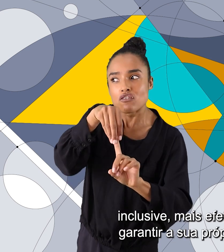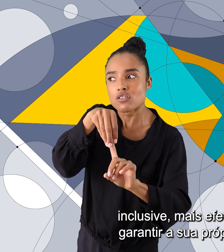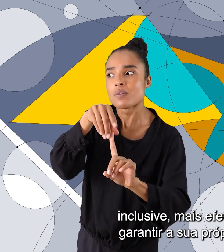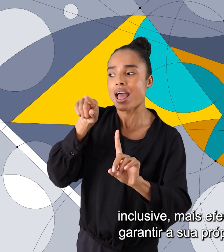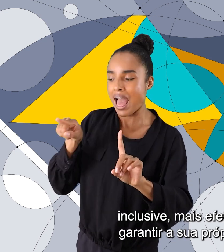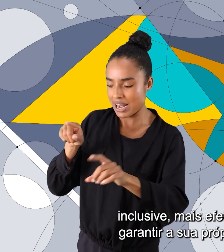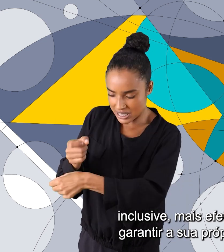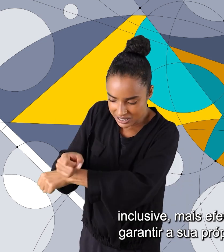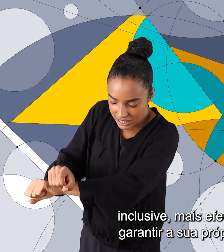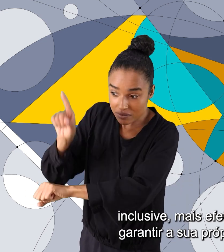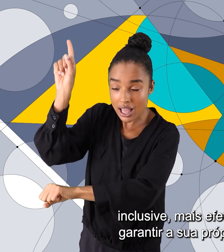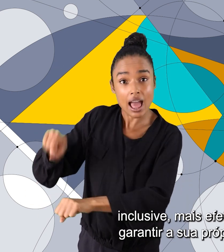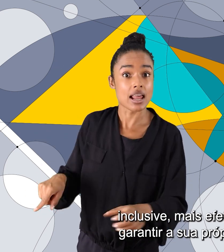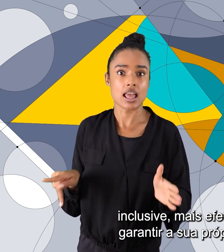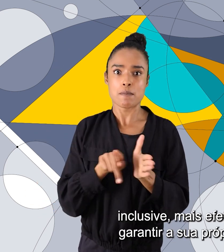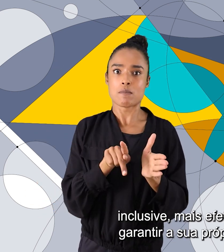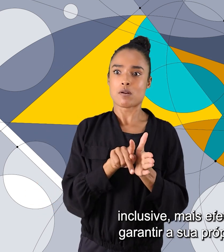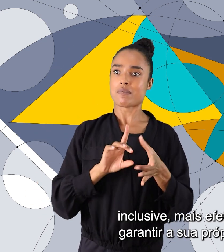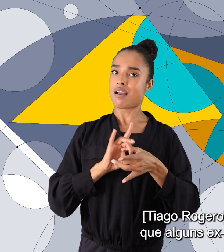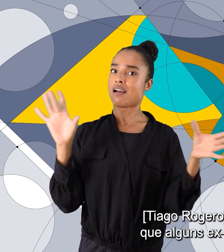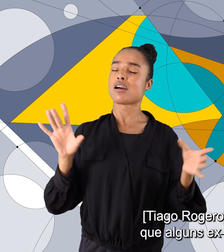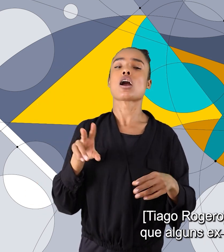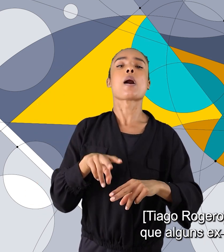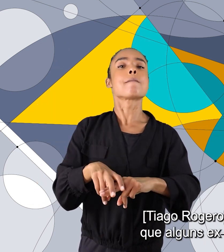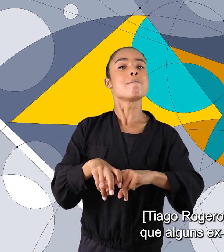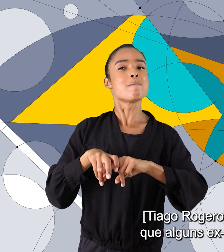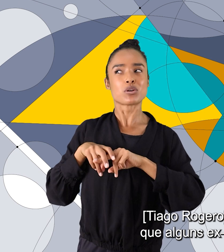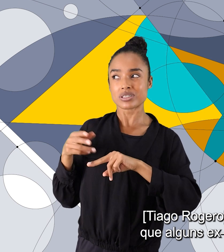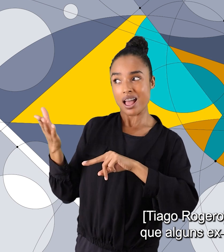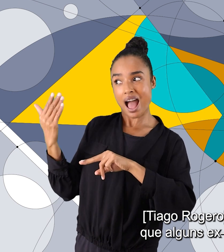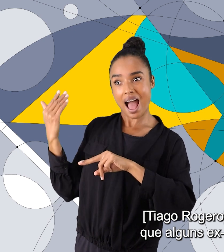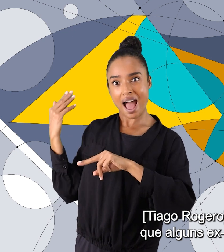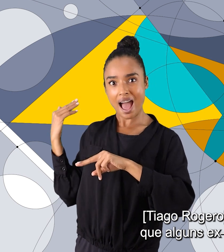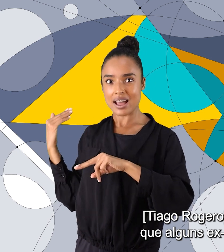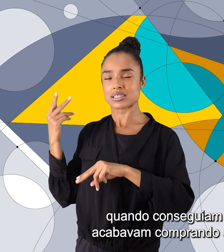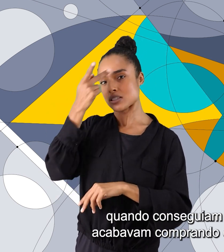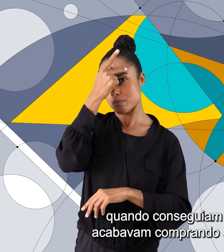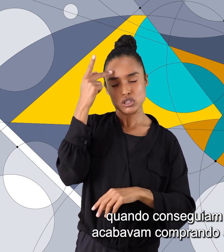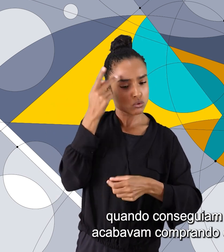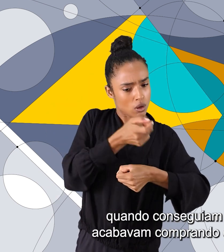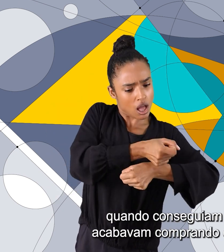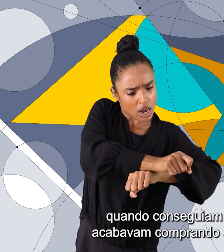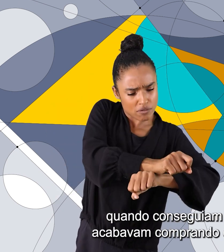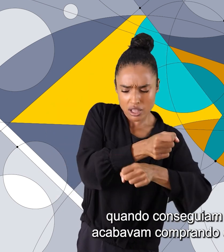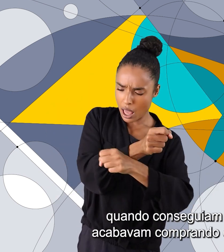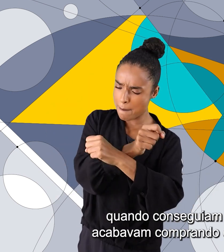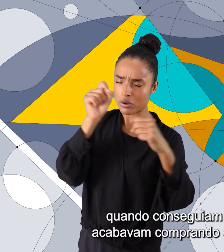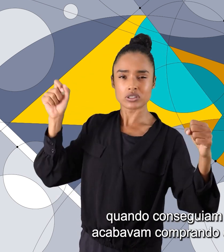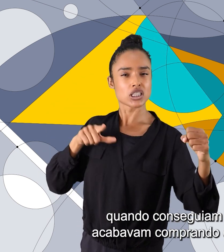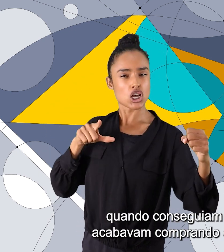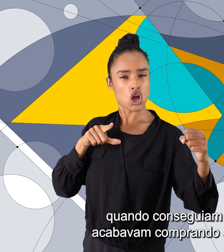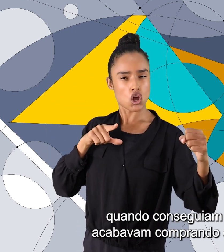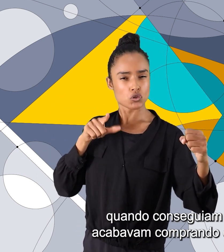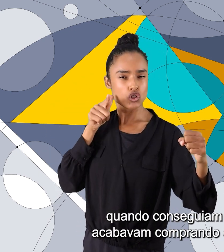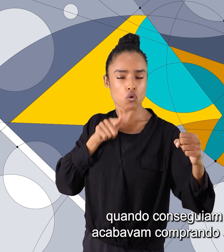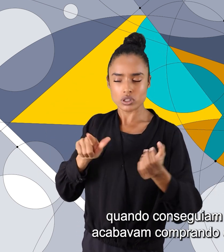mais efetivas para você garantir a sua própria liberdade. Por isso que alguns ex-escravos, quando conseguiam algum dinheiro, acabavam